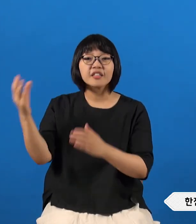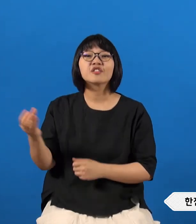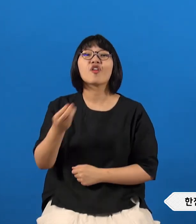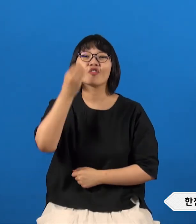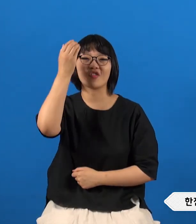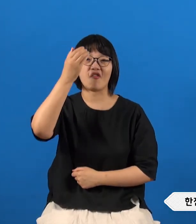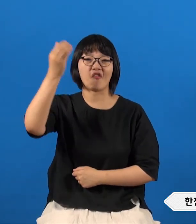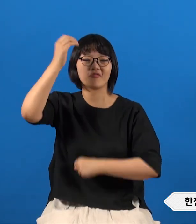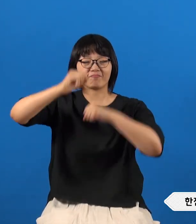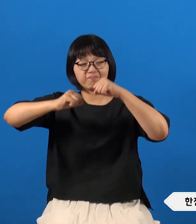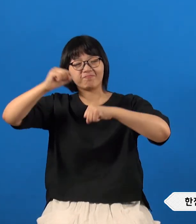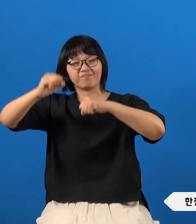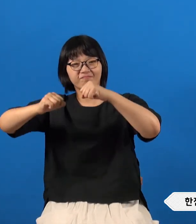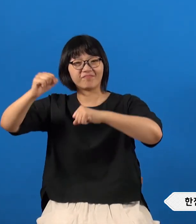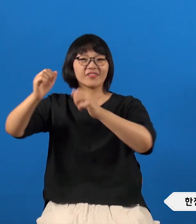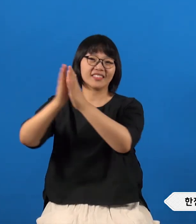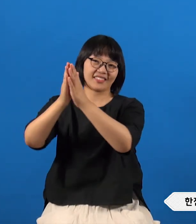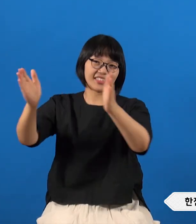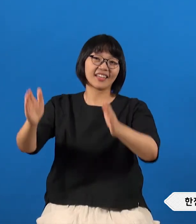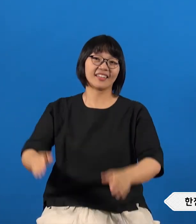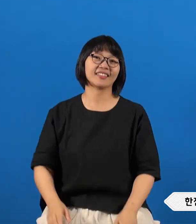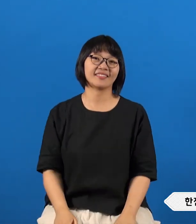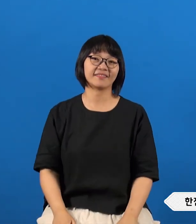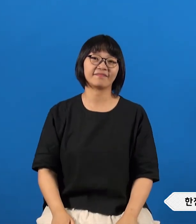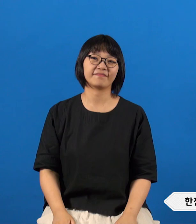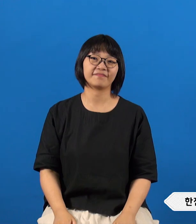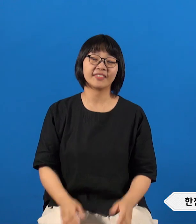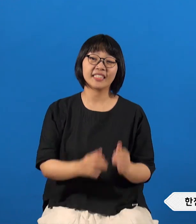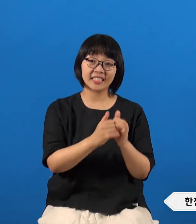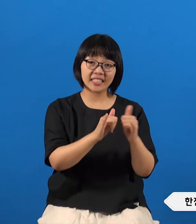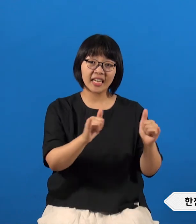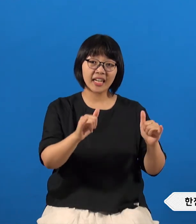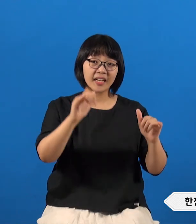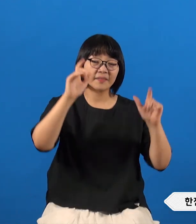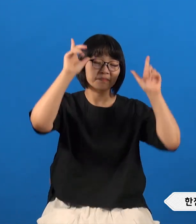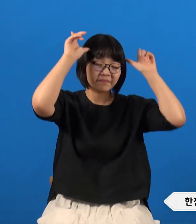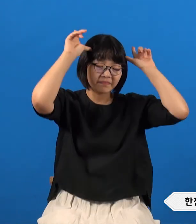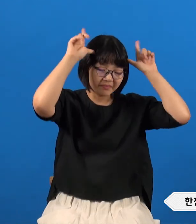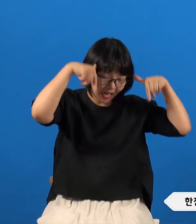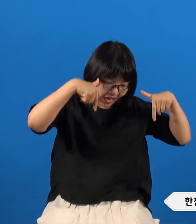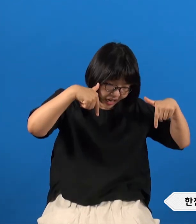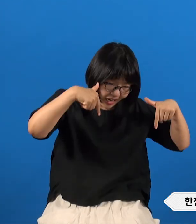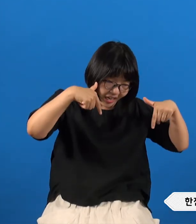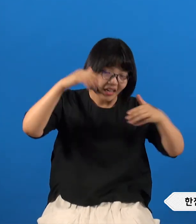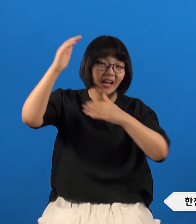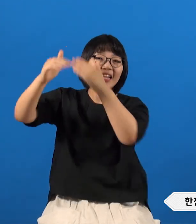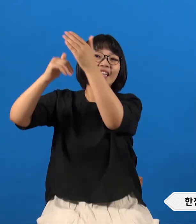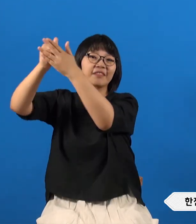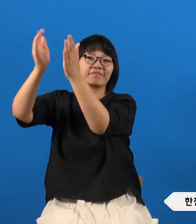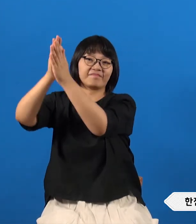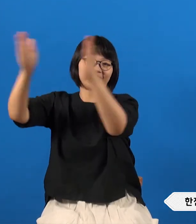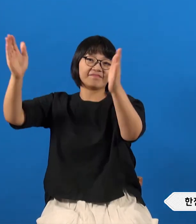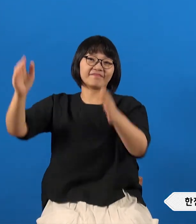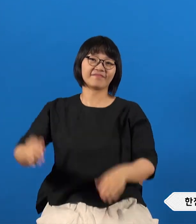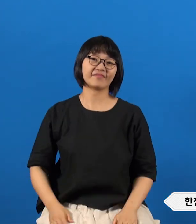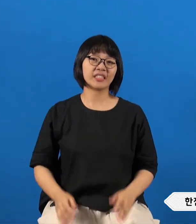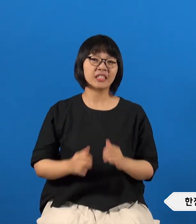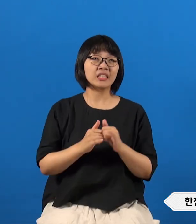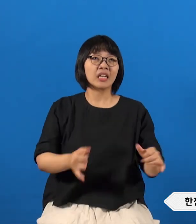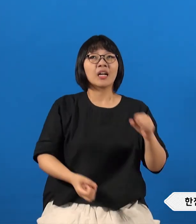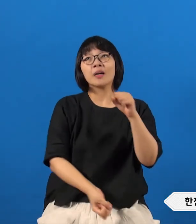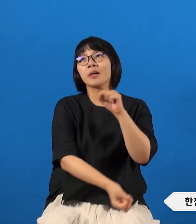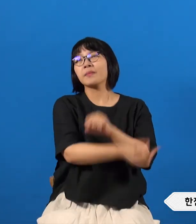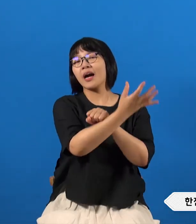역사하시기 시작합니다. 사람의 마지막이 하나님의 시작이다. 저 마지막